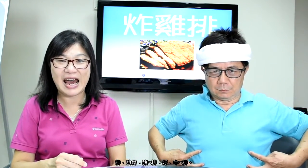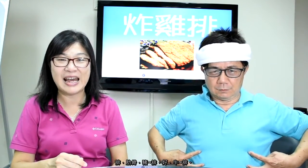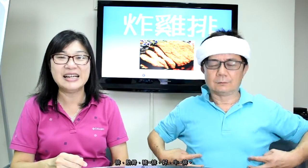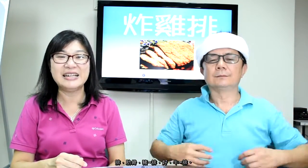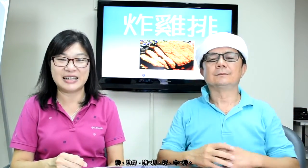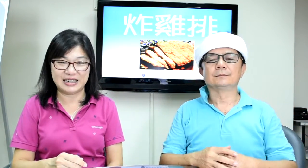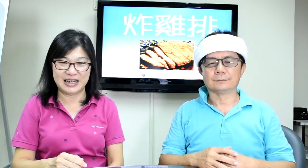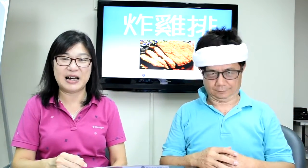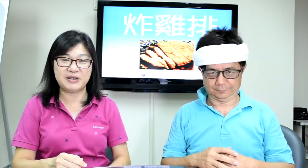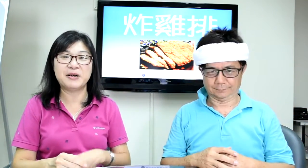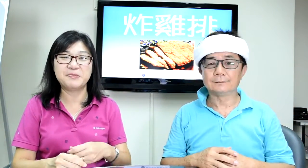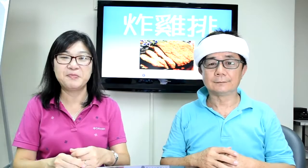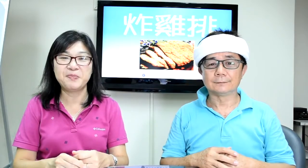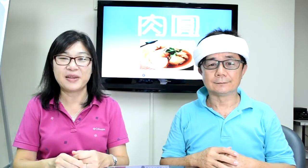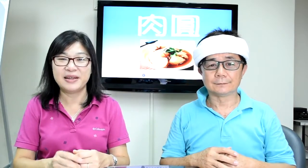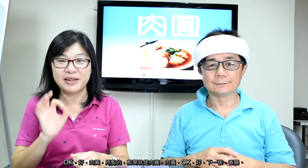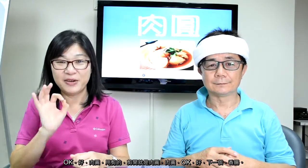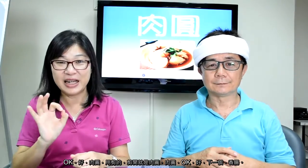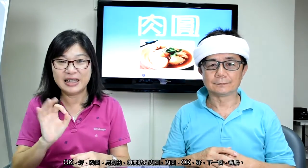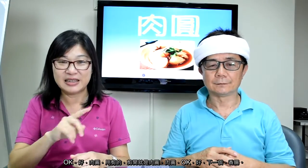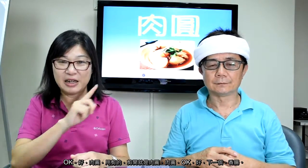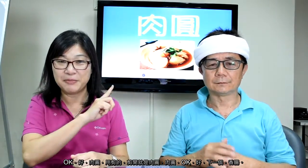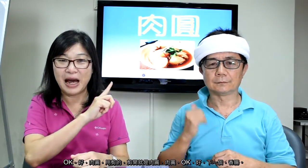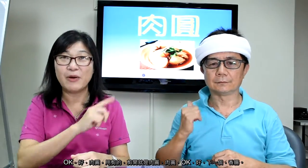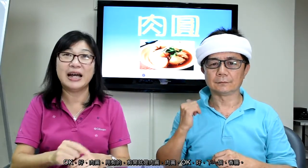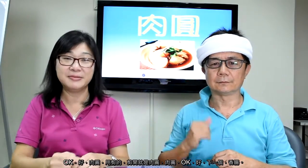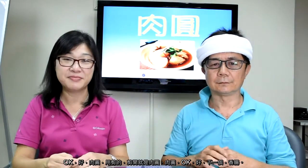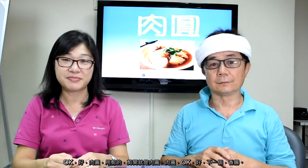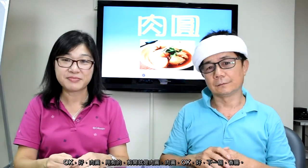排，好哈 ，OK， 好，骂完，